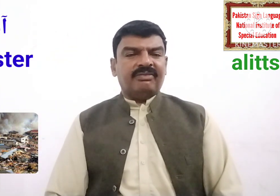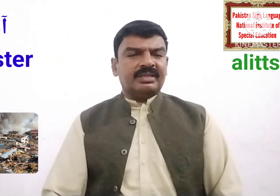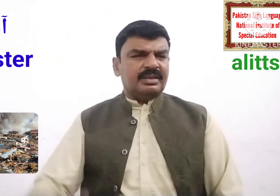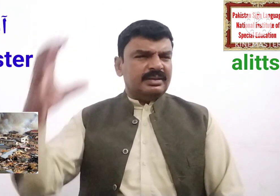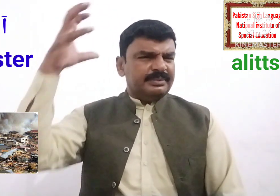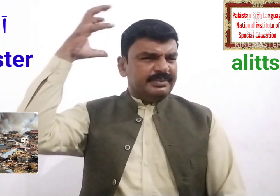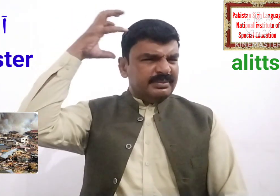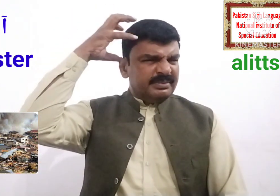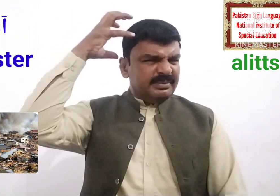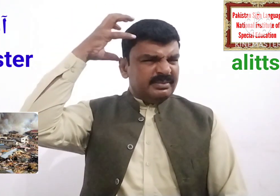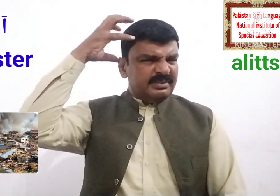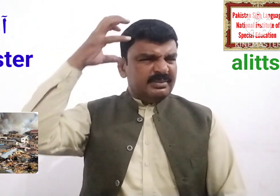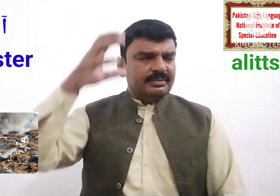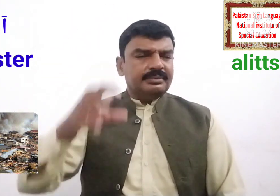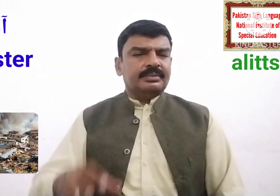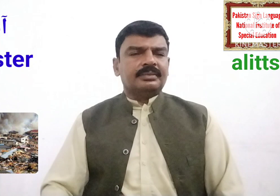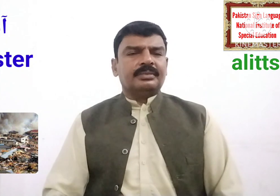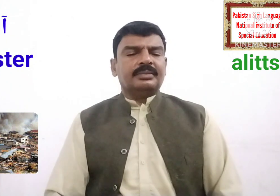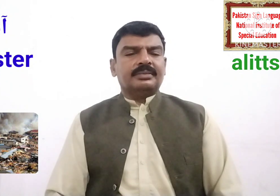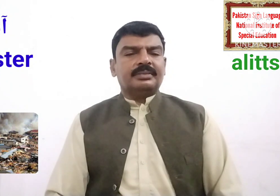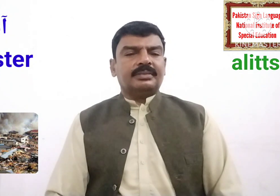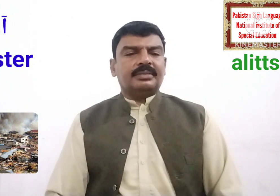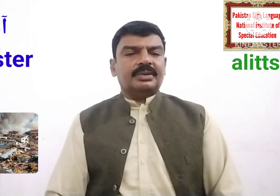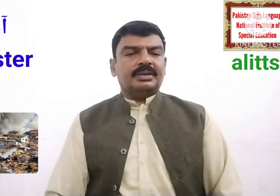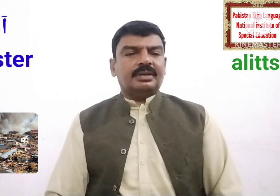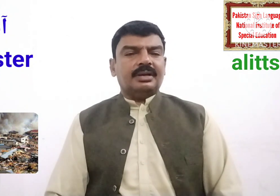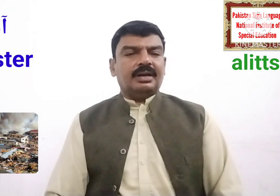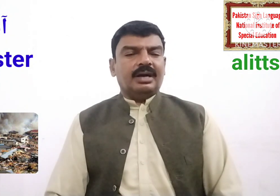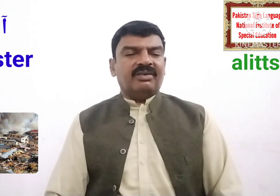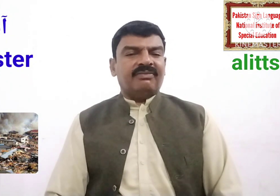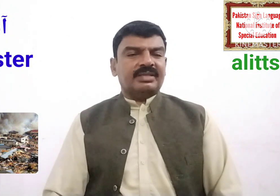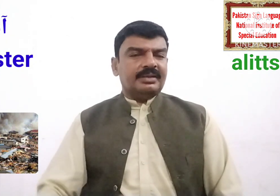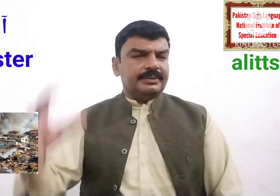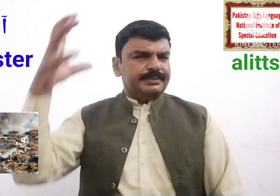आफत, आफत,